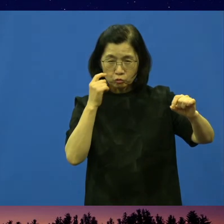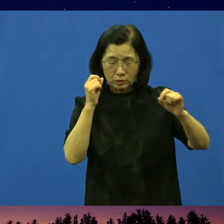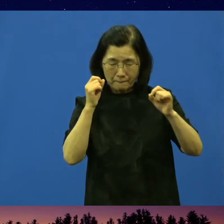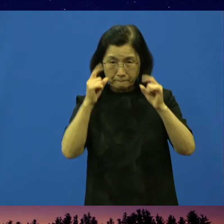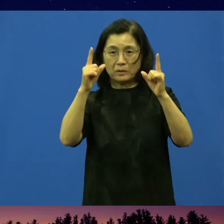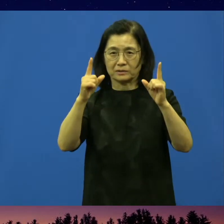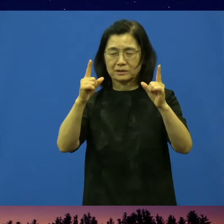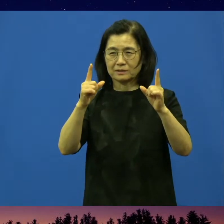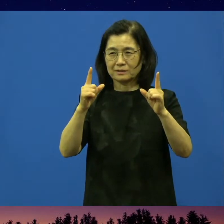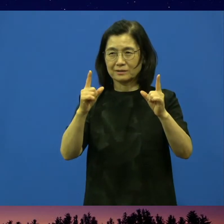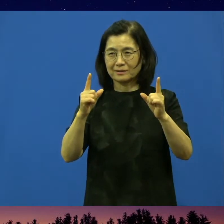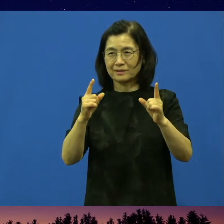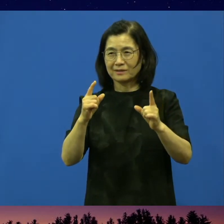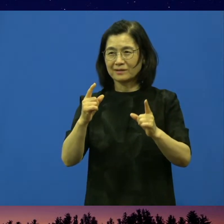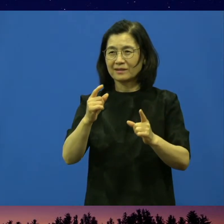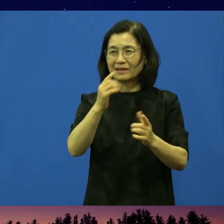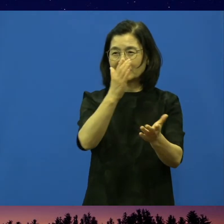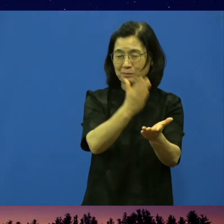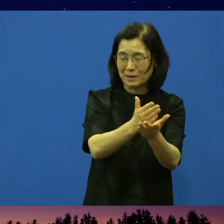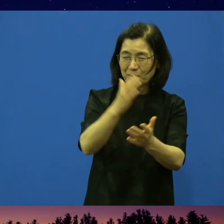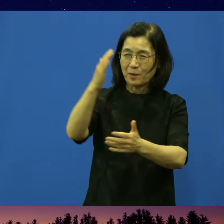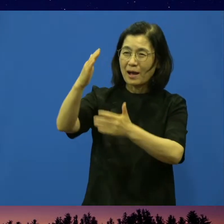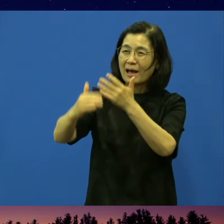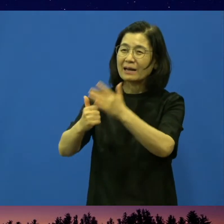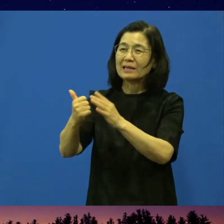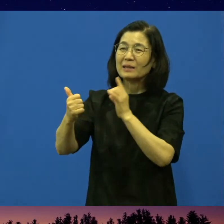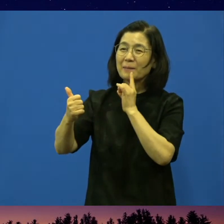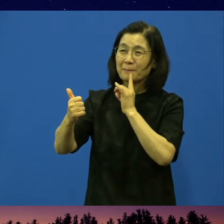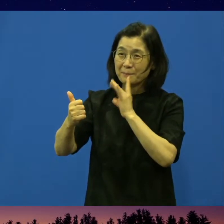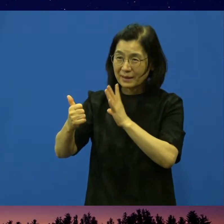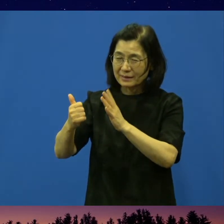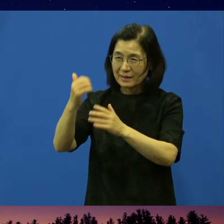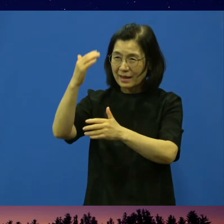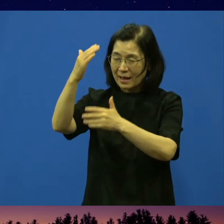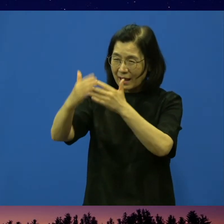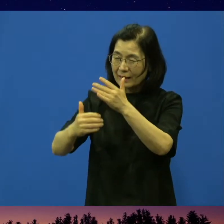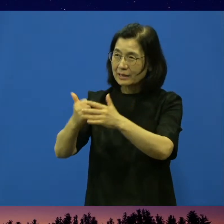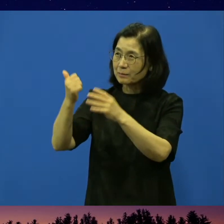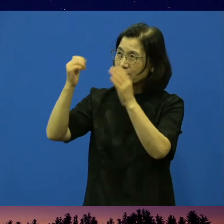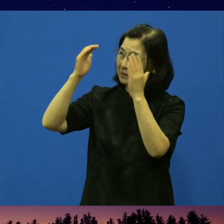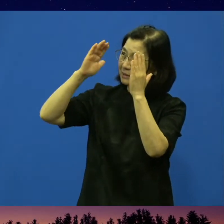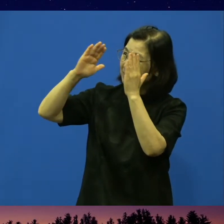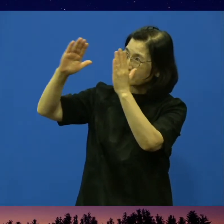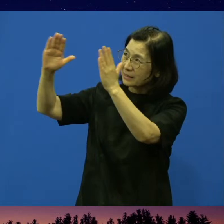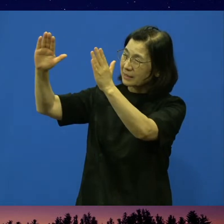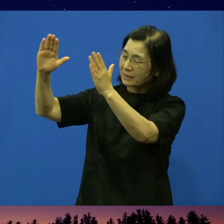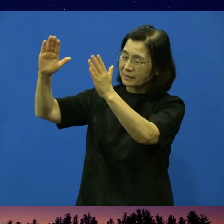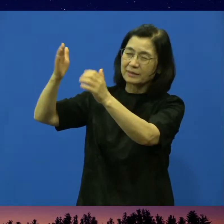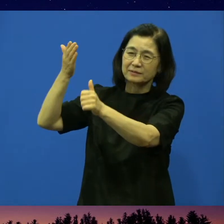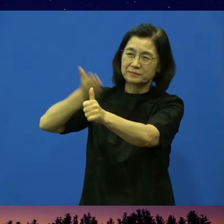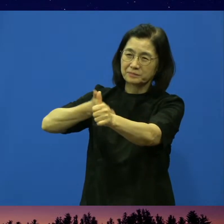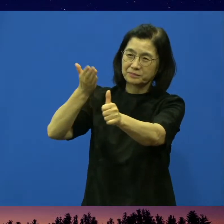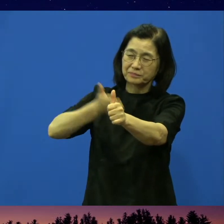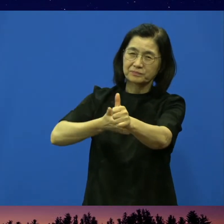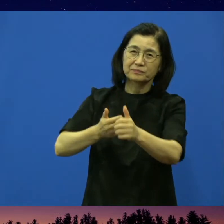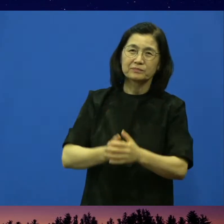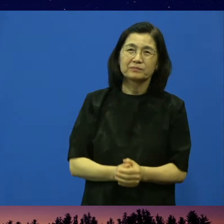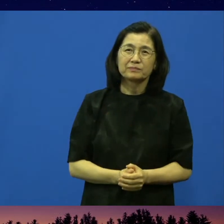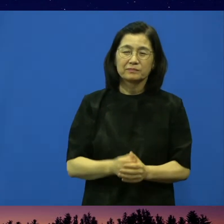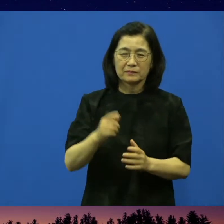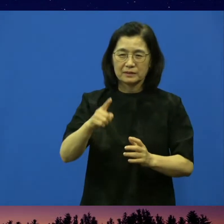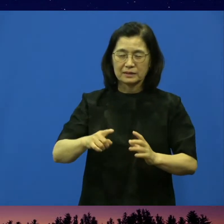하나님의 눈을 열심히 바랍니다. 하나님보다 확실한 게 없어요. 이 세상의